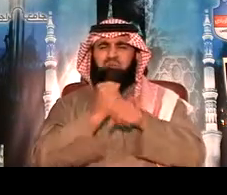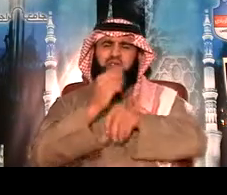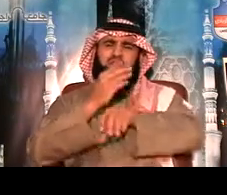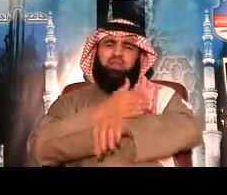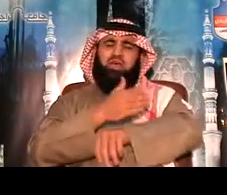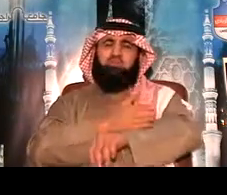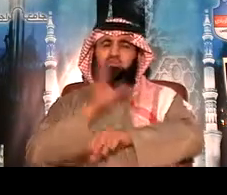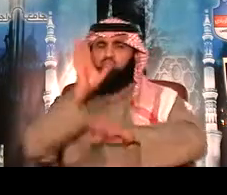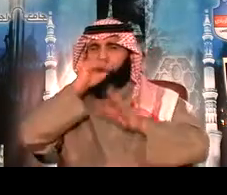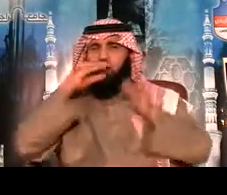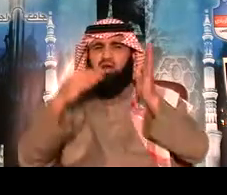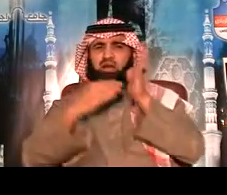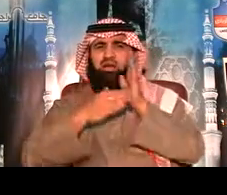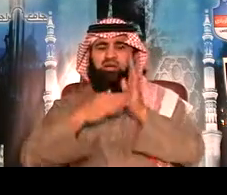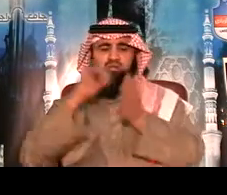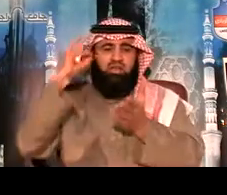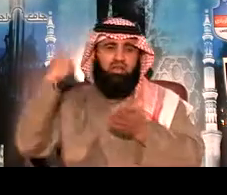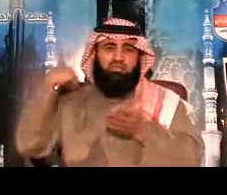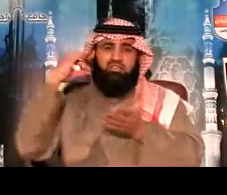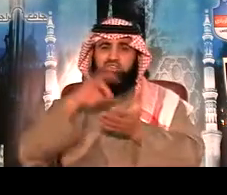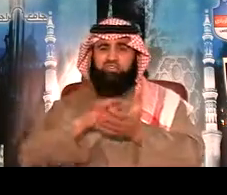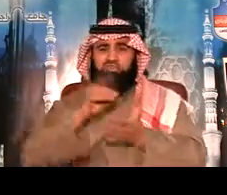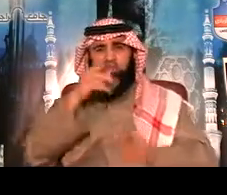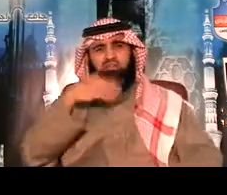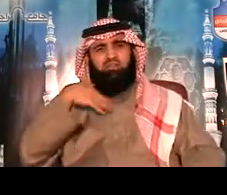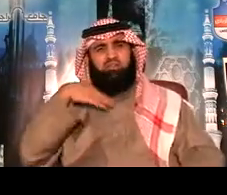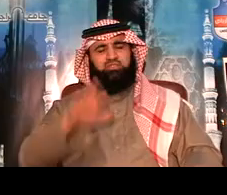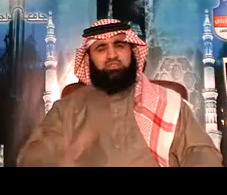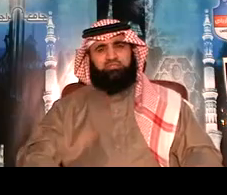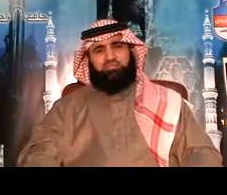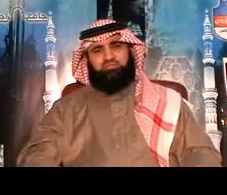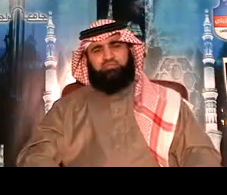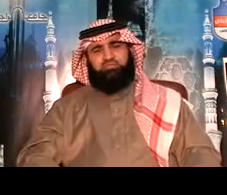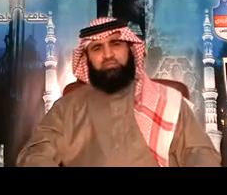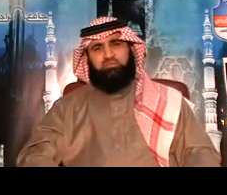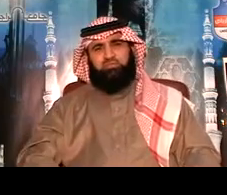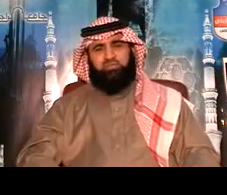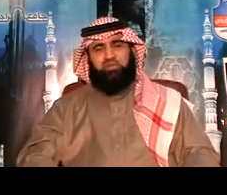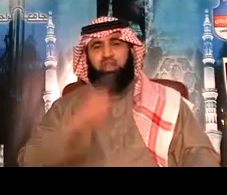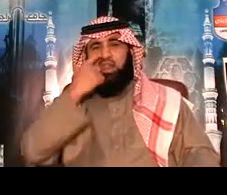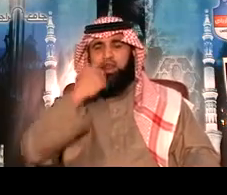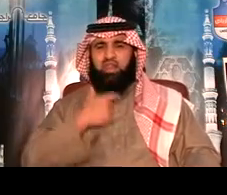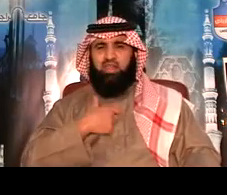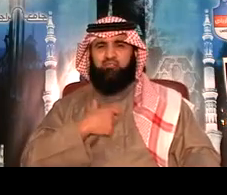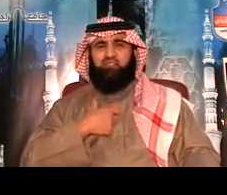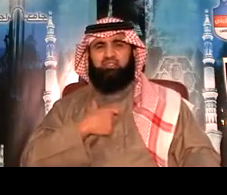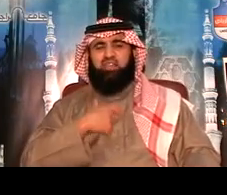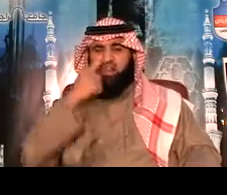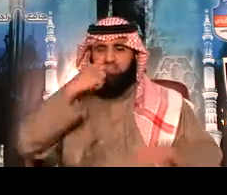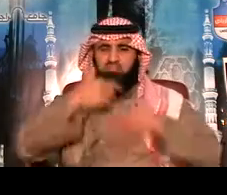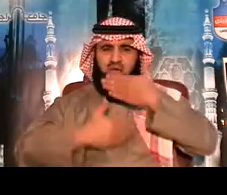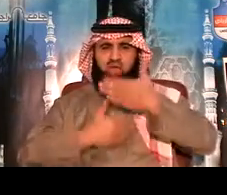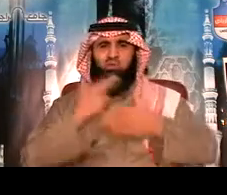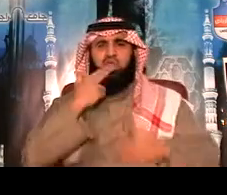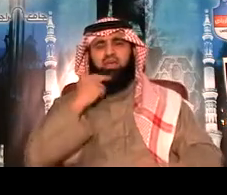خالصا لله لم تنتفع به. فاحرص يا عبد الله أن تقدم لنفسك الخير ليل نهار. ولذا أثنى